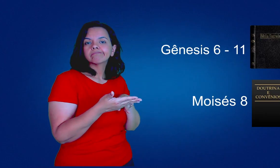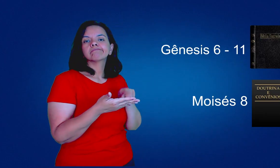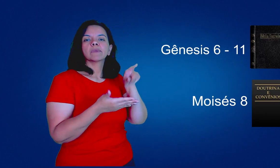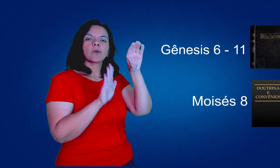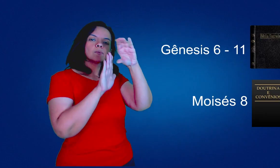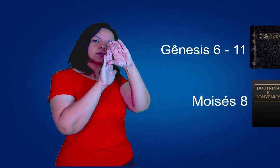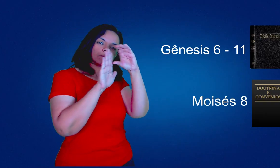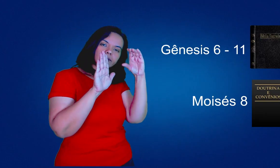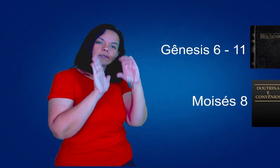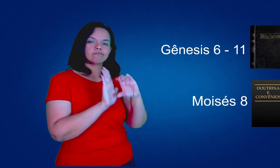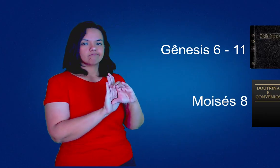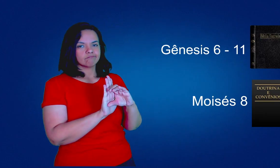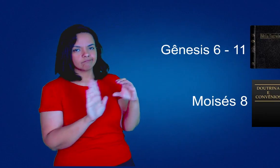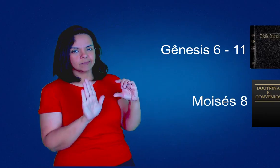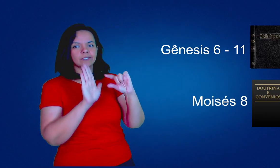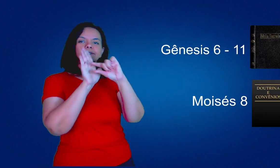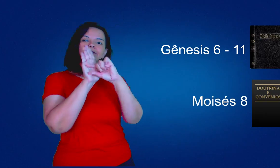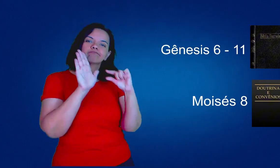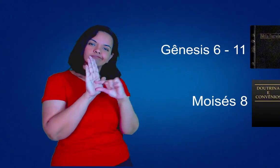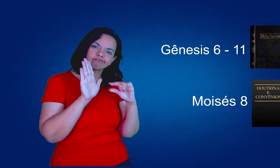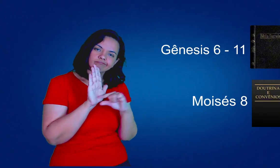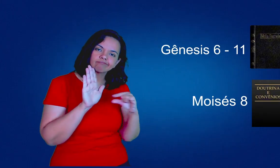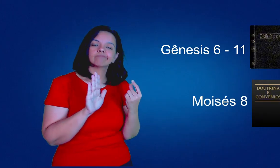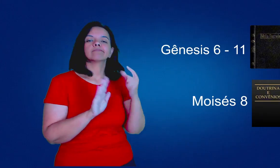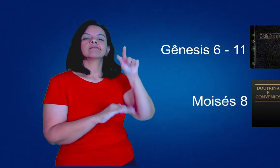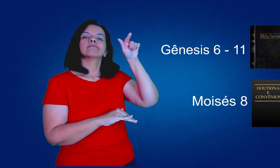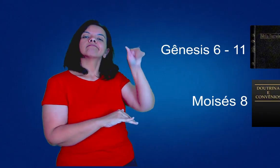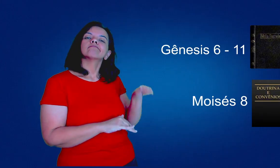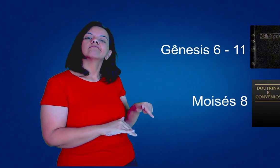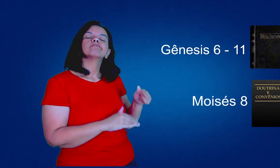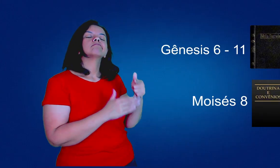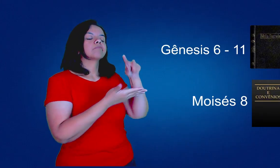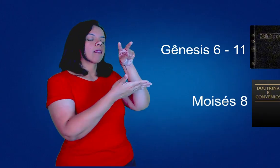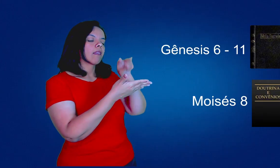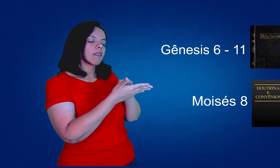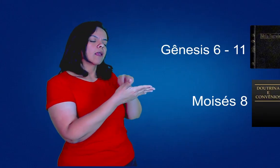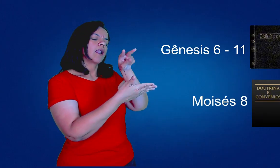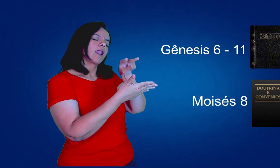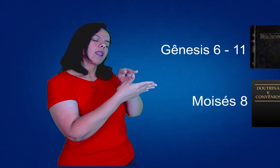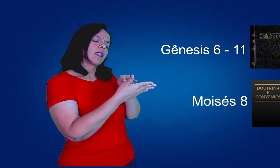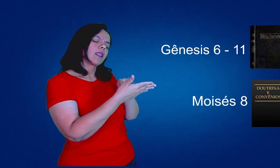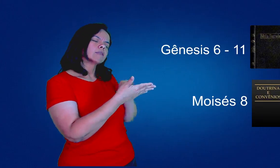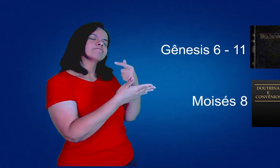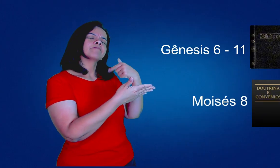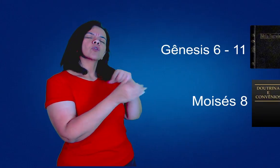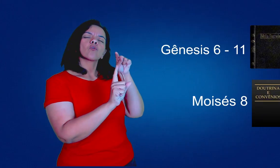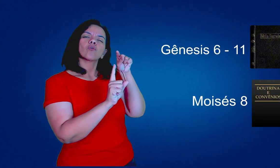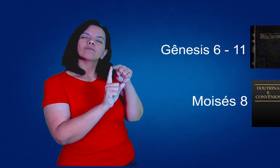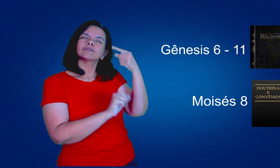se organizarem para ler os capítulos e todos os versículos. Vocês